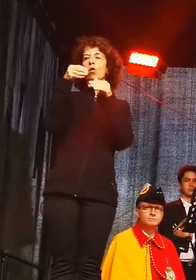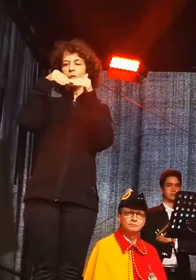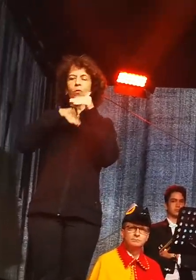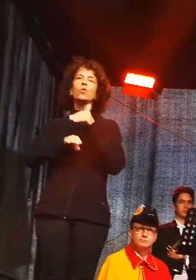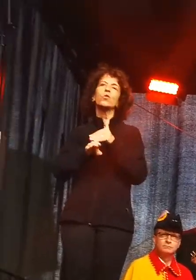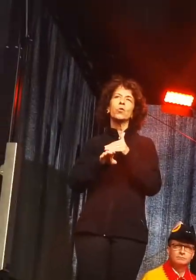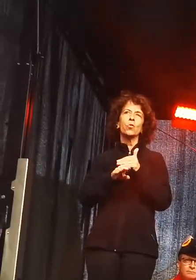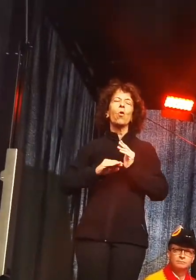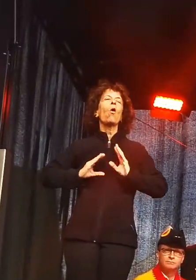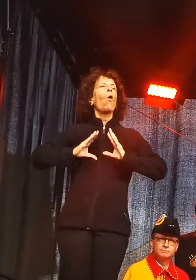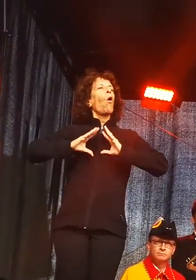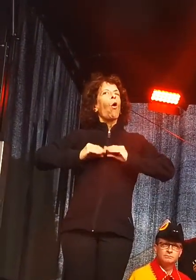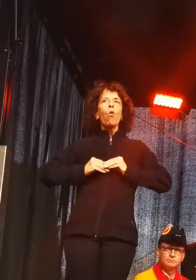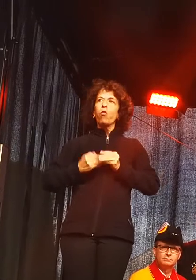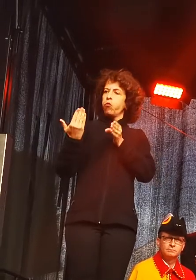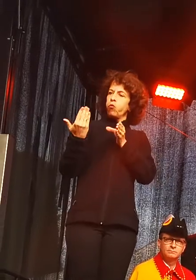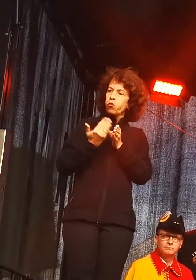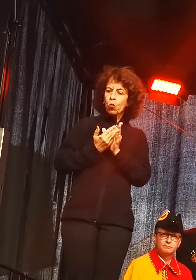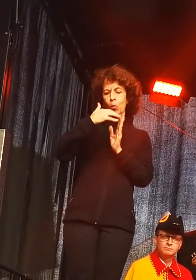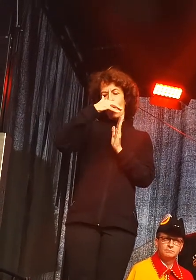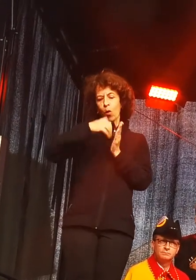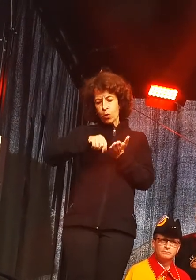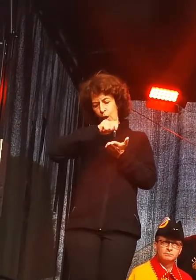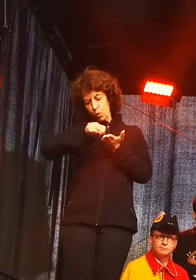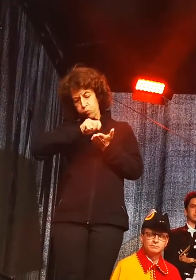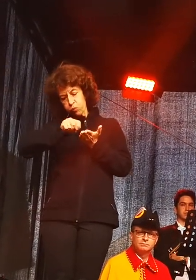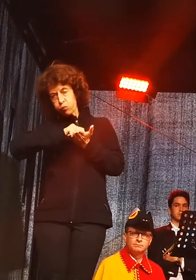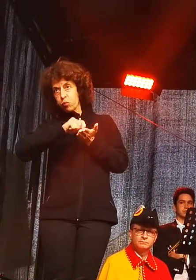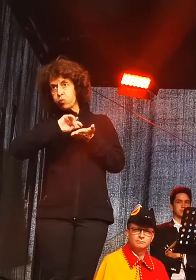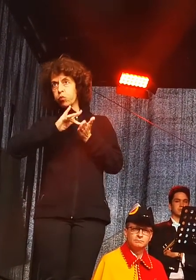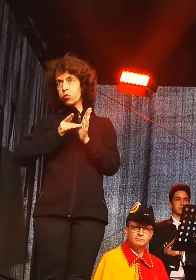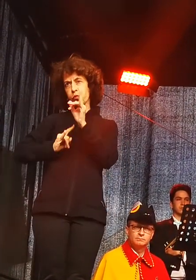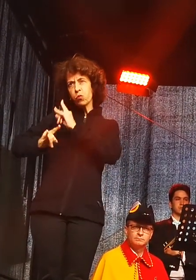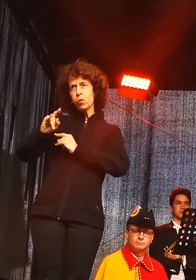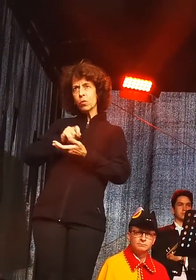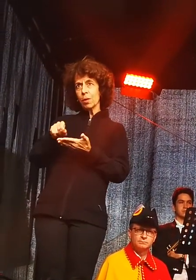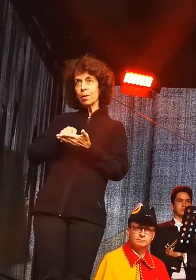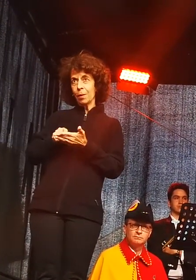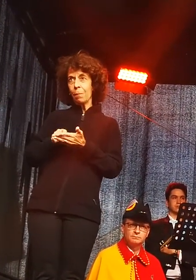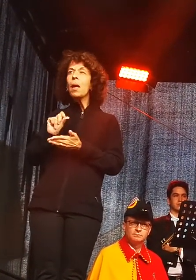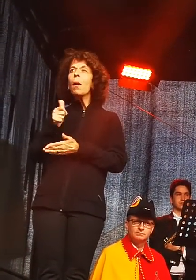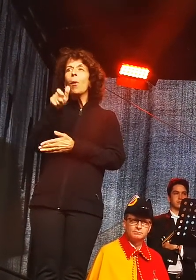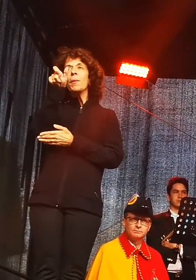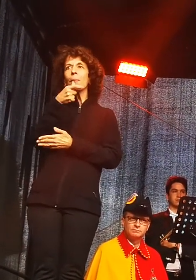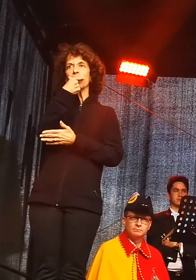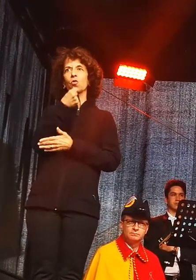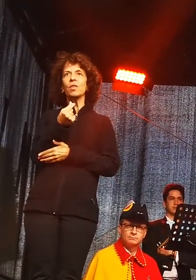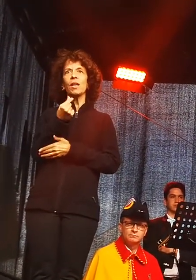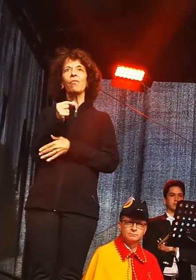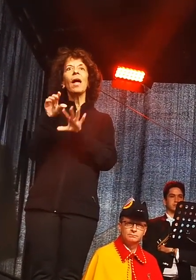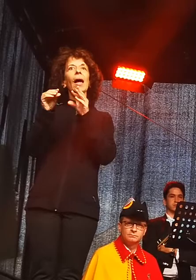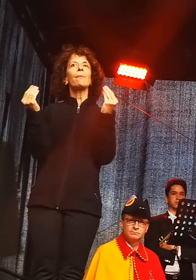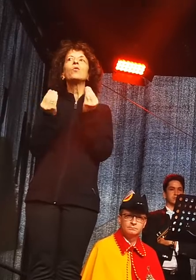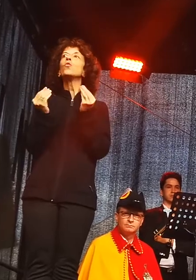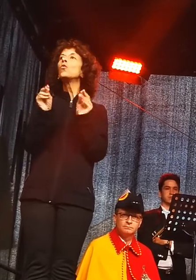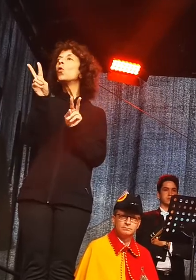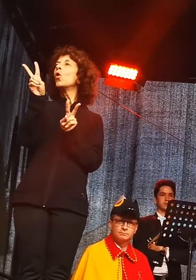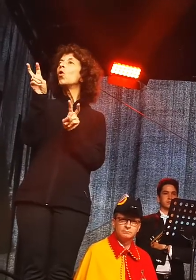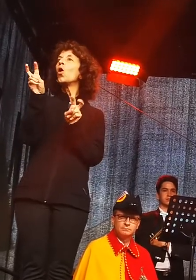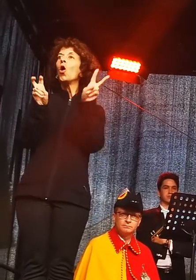rassurez-vous, documenté, examiné, inventorié, mais les premiers Genevois se sont installés aux eaux